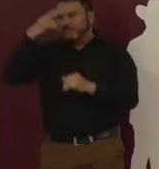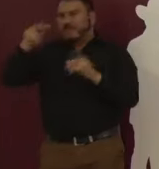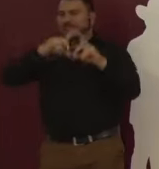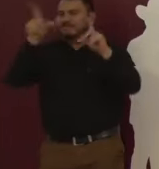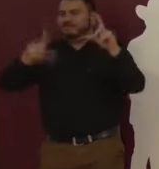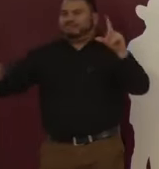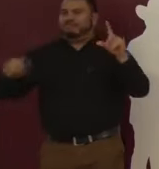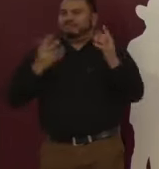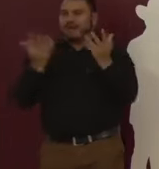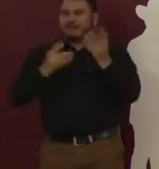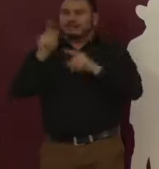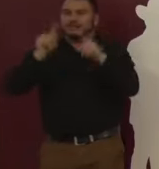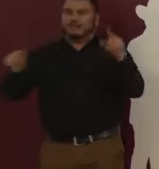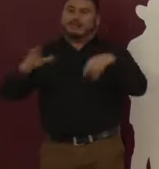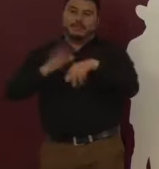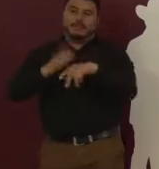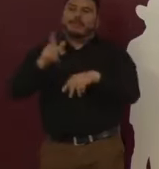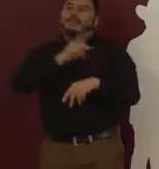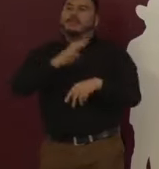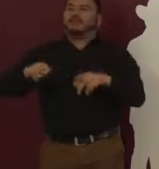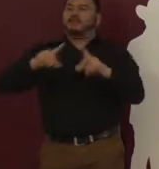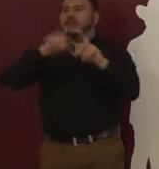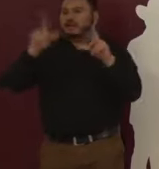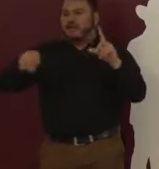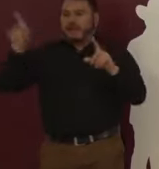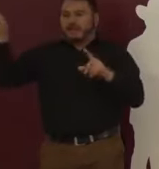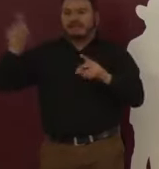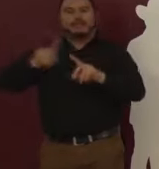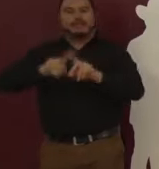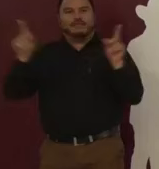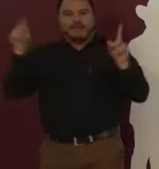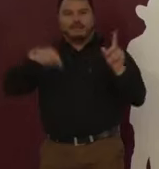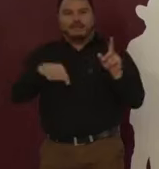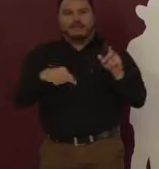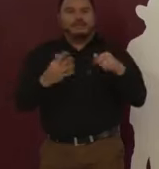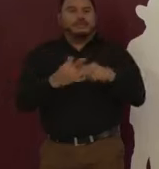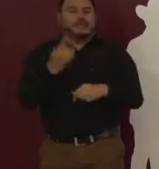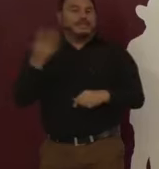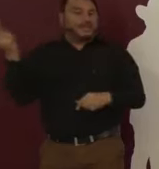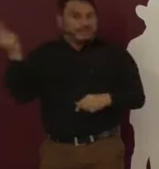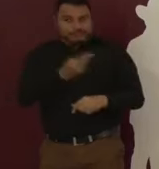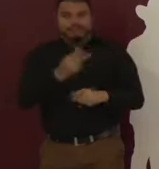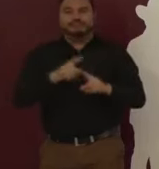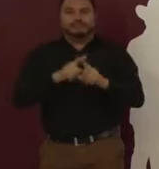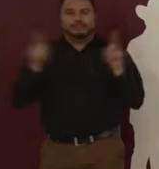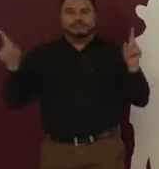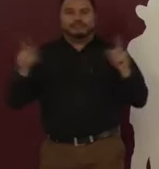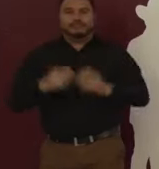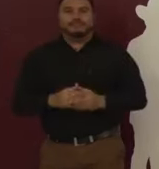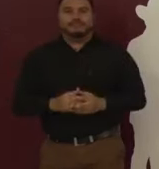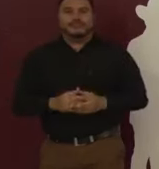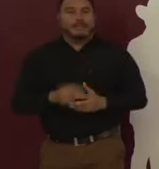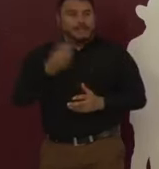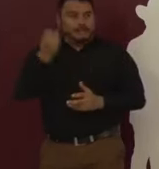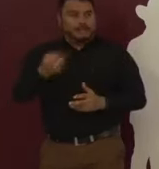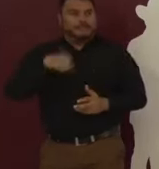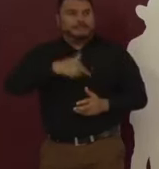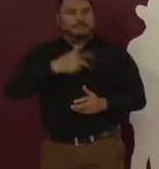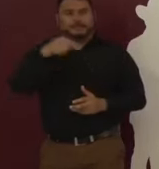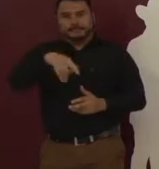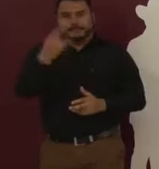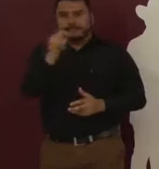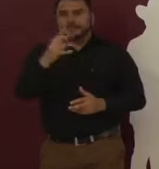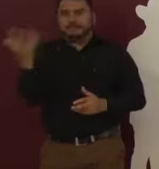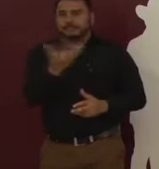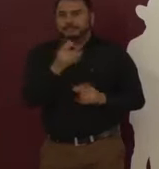México, particularmente en Palacio Nacional, va a ser diferente, tiene que ser diferente, y eso es lo que vamos a hacer aquí en